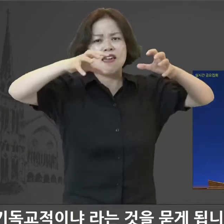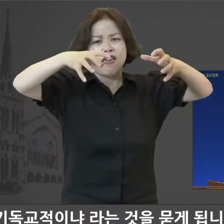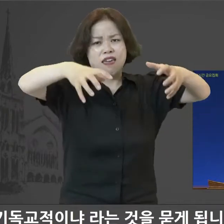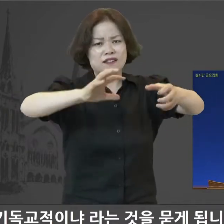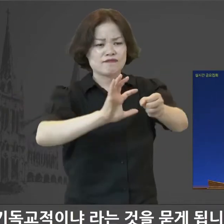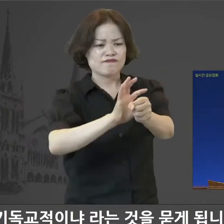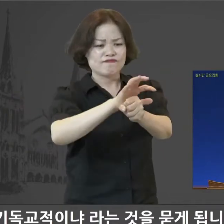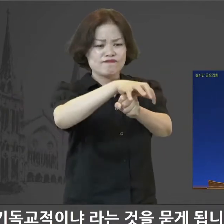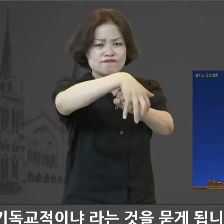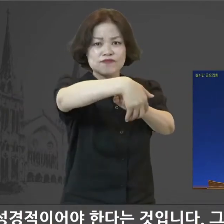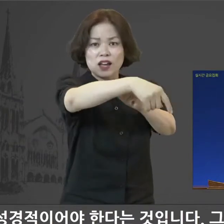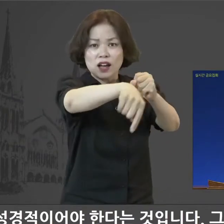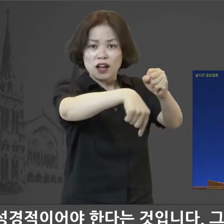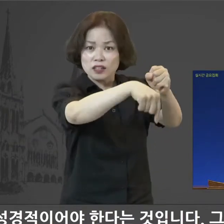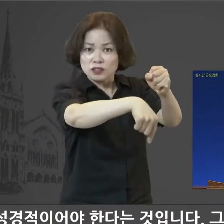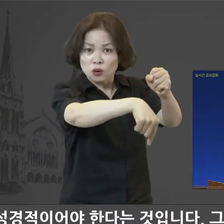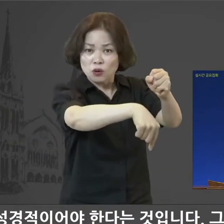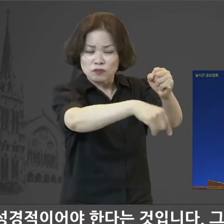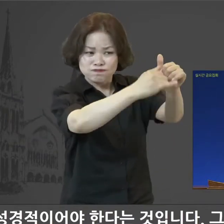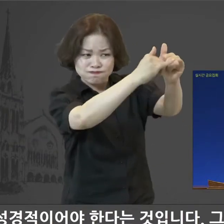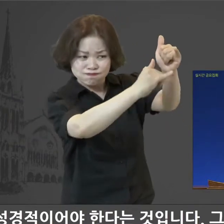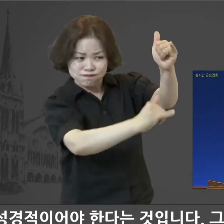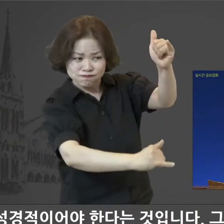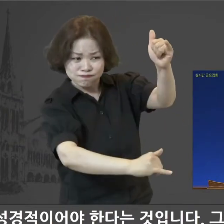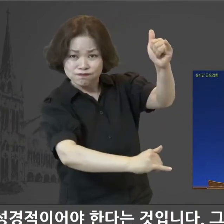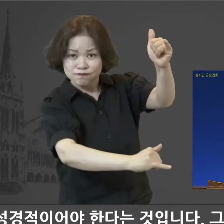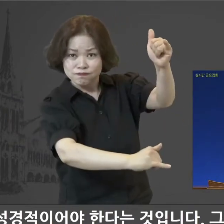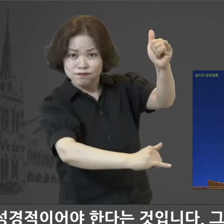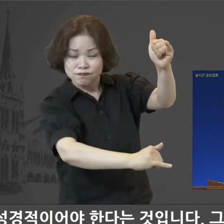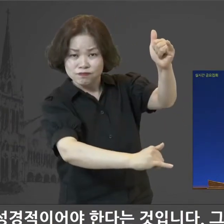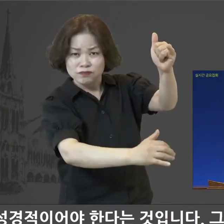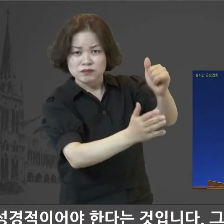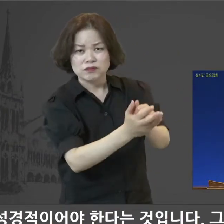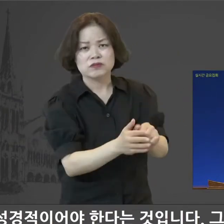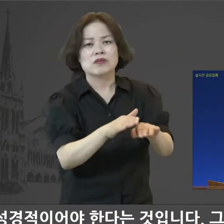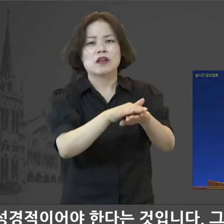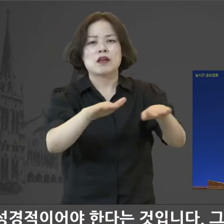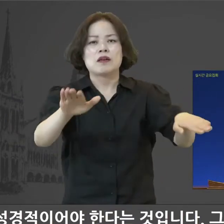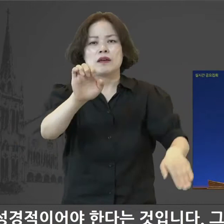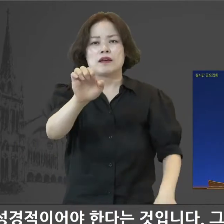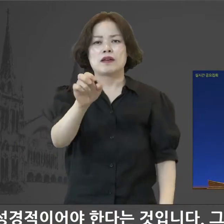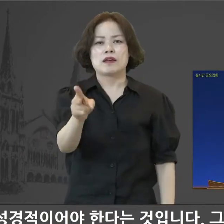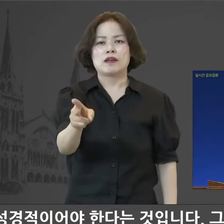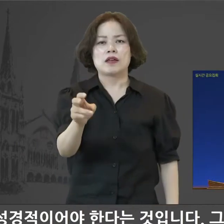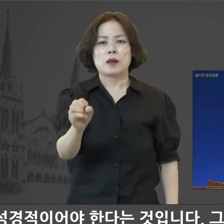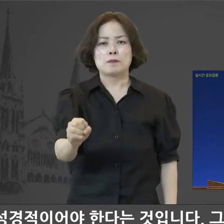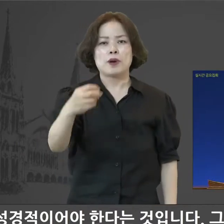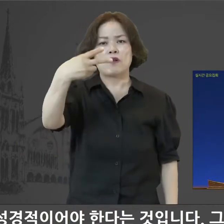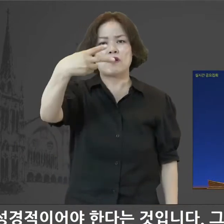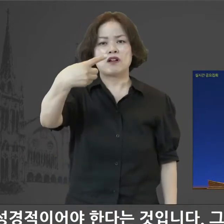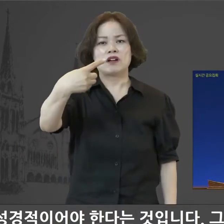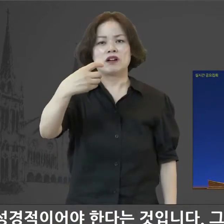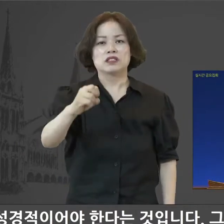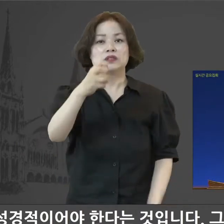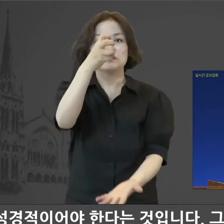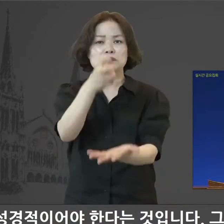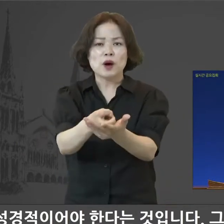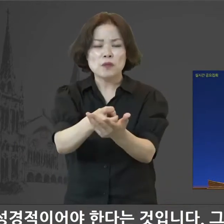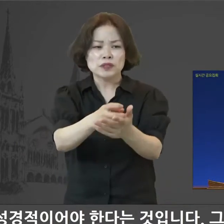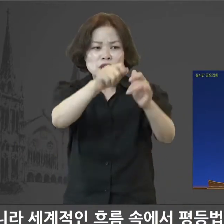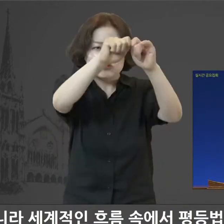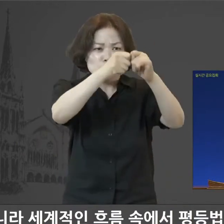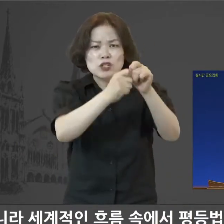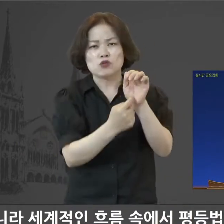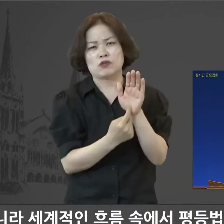어떤 역사적 흐름 속에서 이게 지금 평등법이라고 하는 이름으로 구체화되고 있는 것이죠.